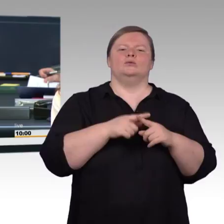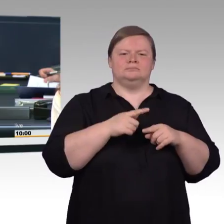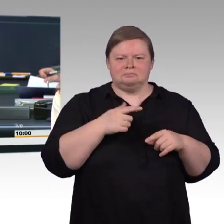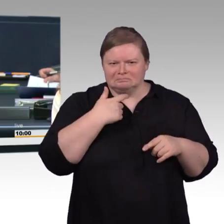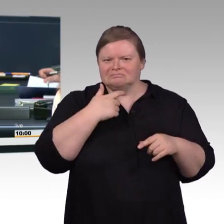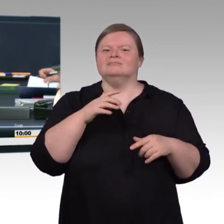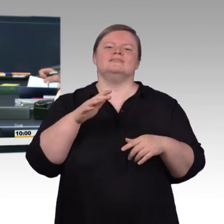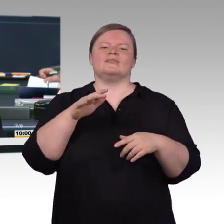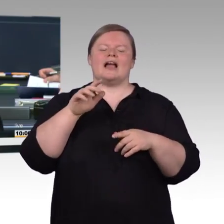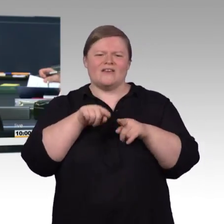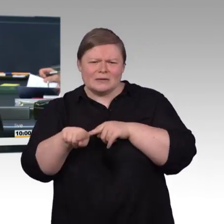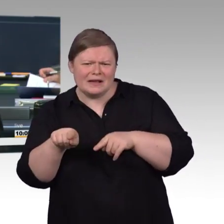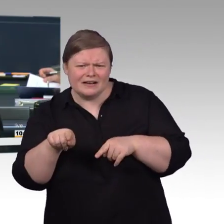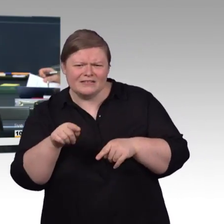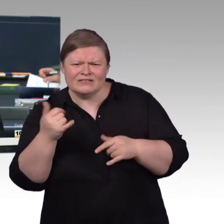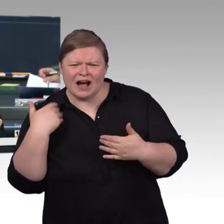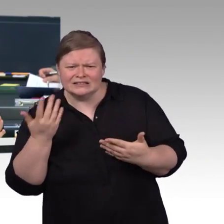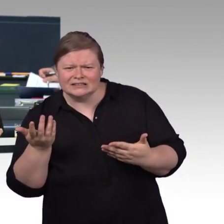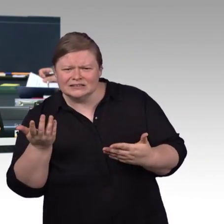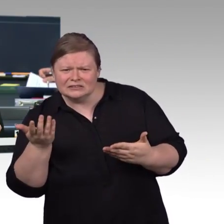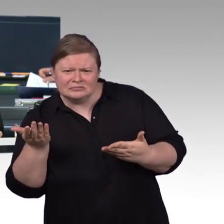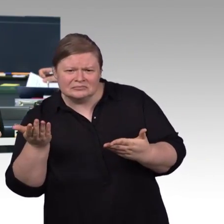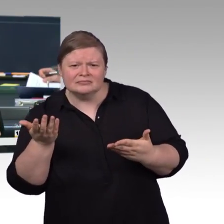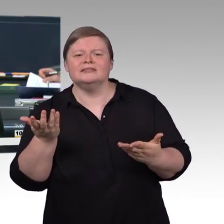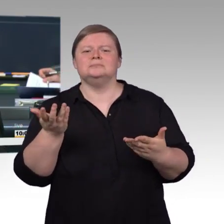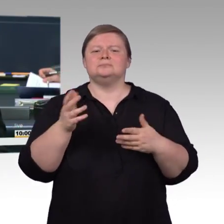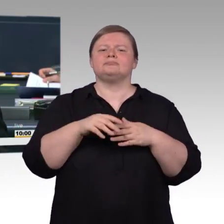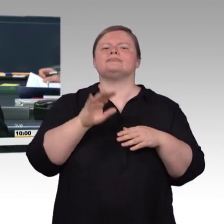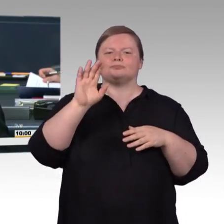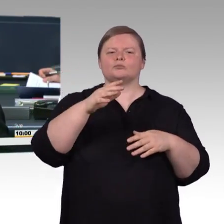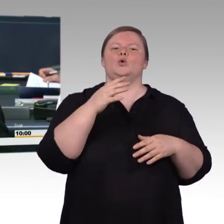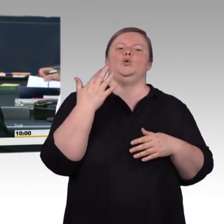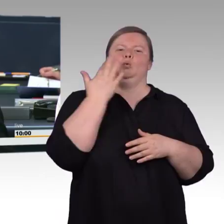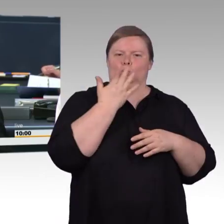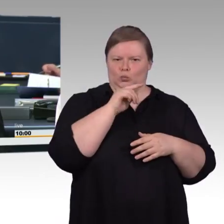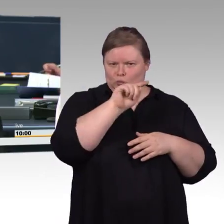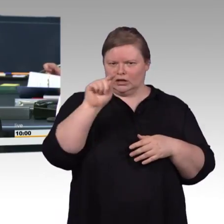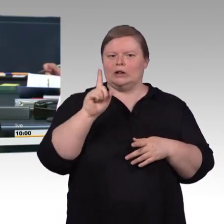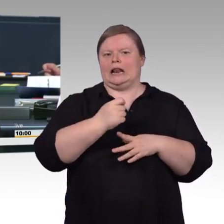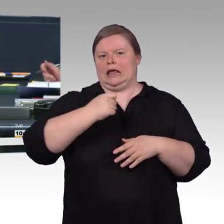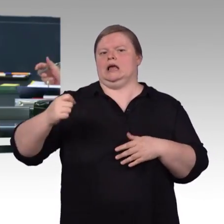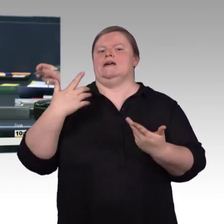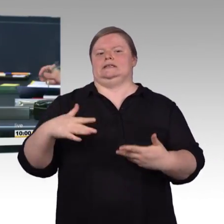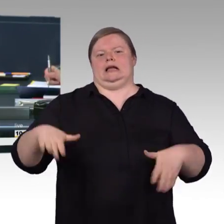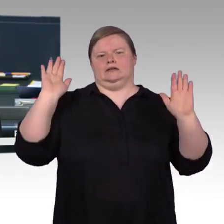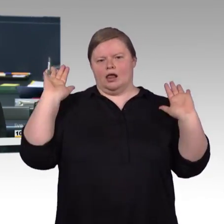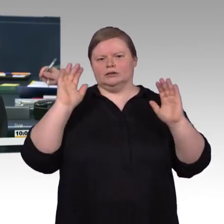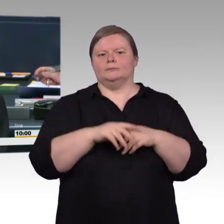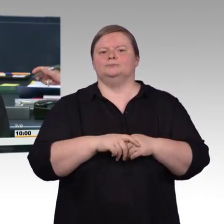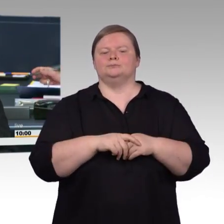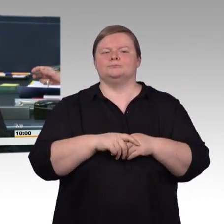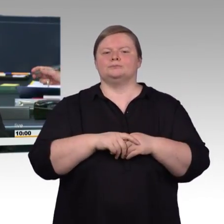Ach, haben dagegen gestimmt und Bündnis 90 die Grünen und die Linke haben sich enthalten. Ja. Haben sich enthalten. Die Beschlussempfehlung ist